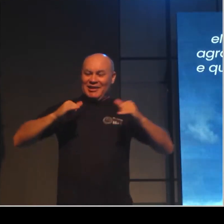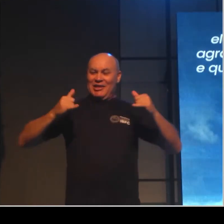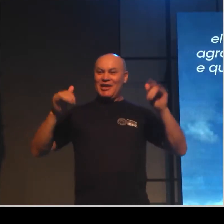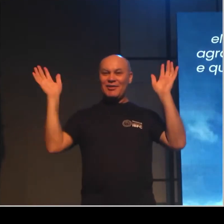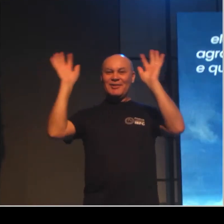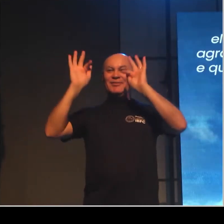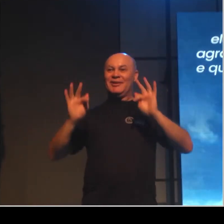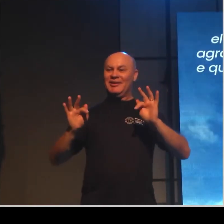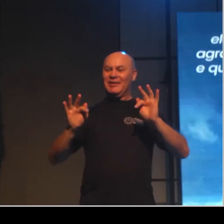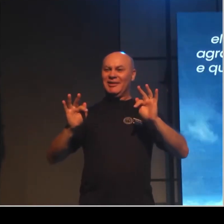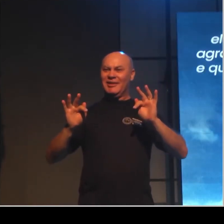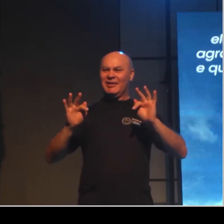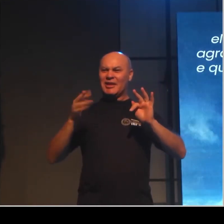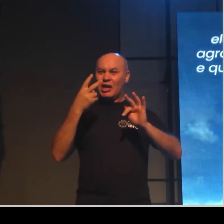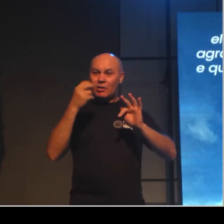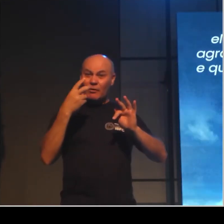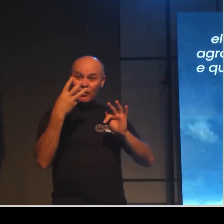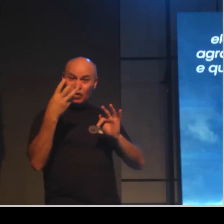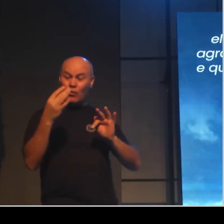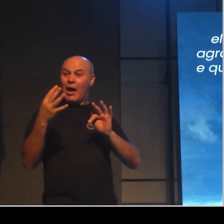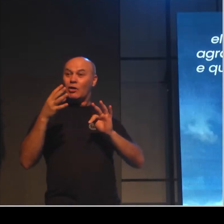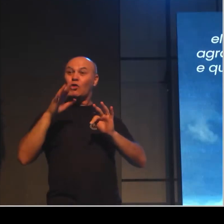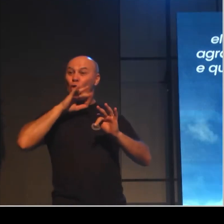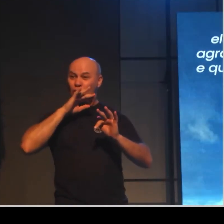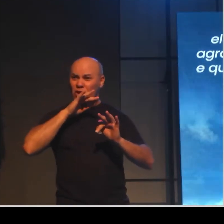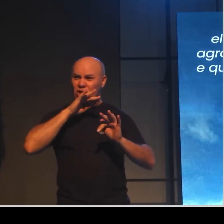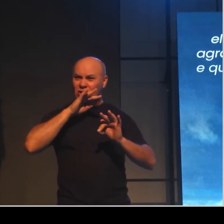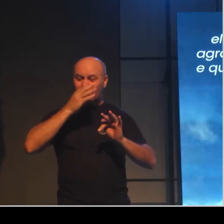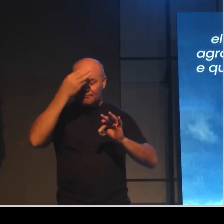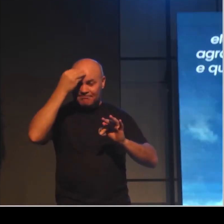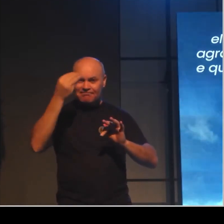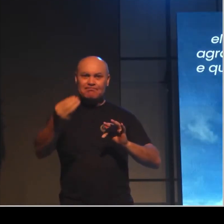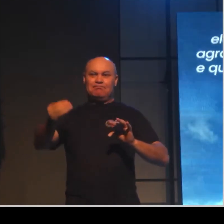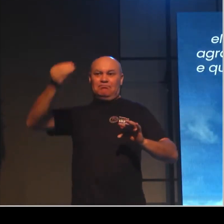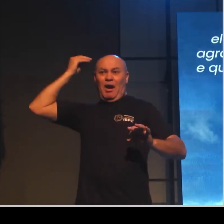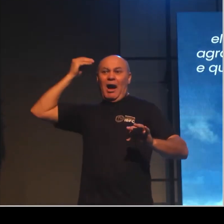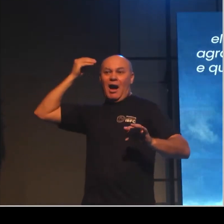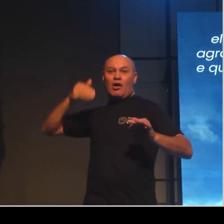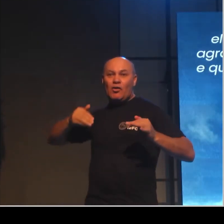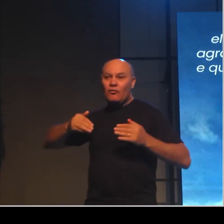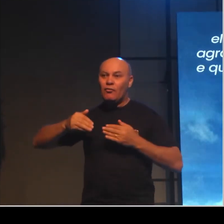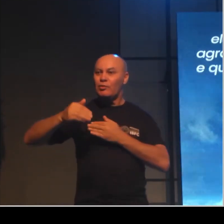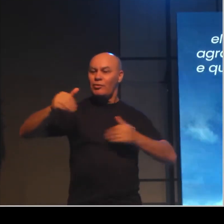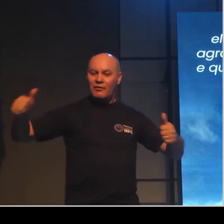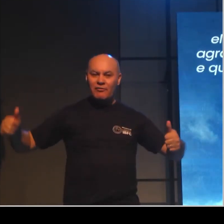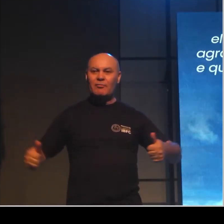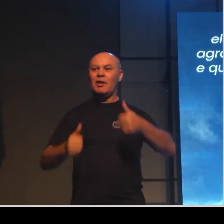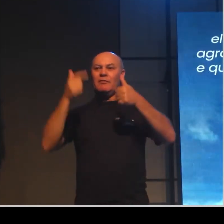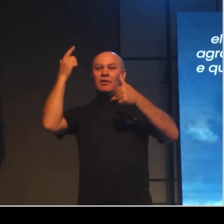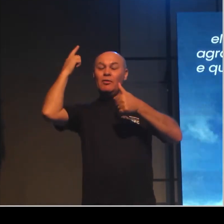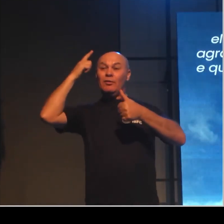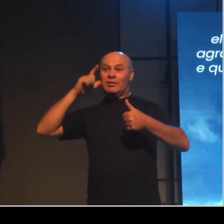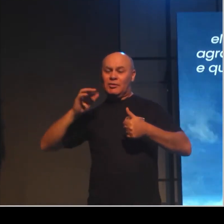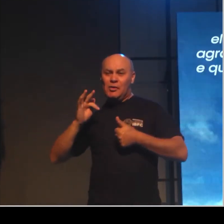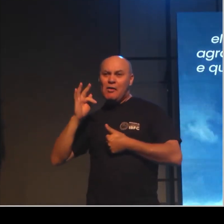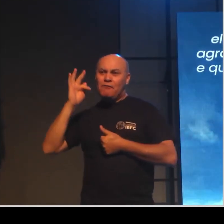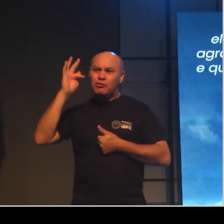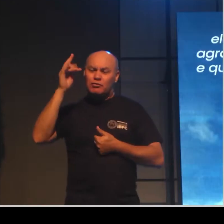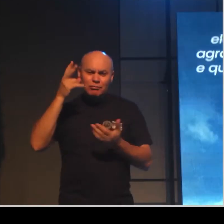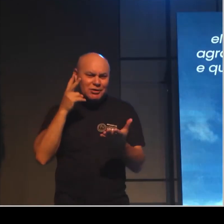sabemos que Deus está presente, e que Ele estará presente todos os 365 dias do ano